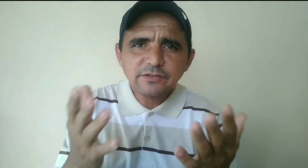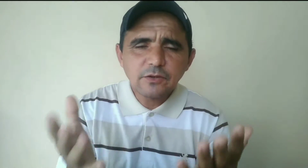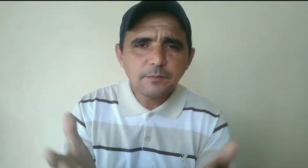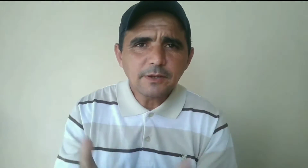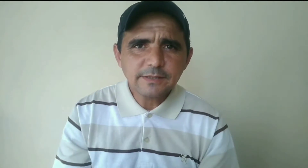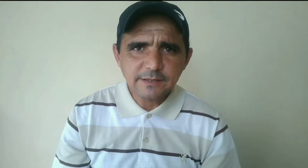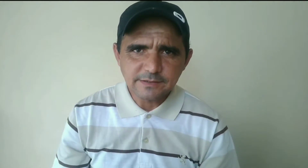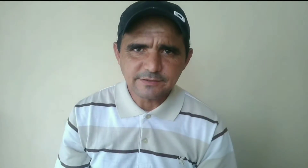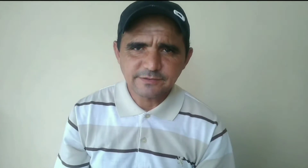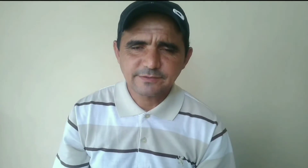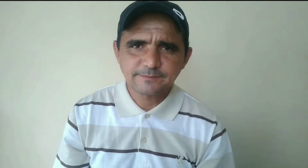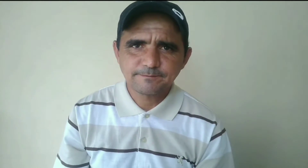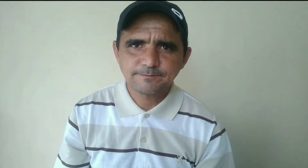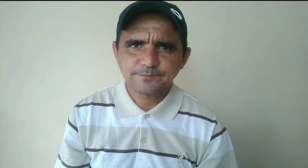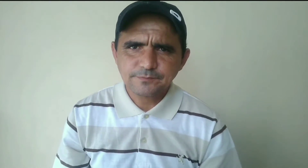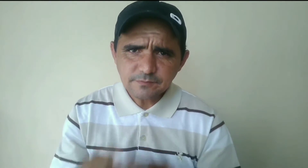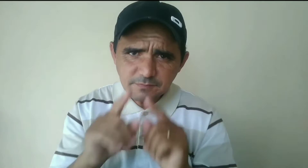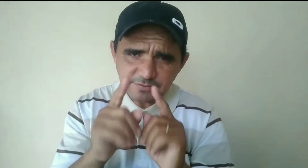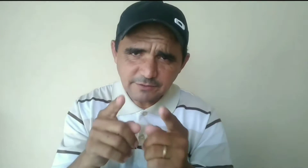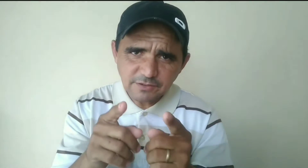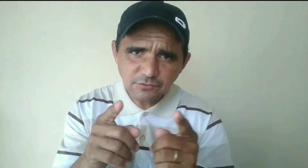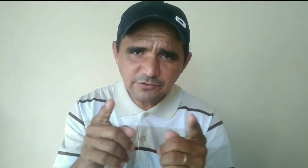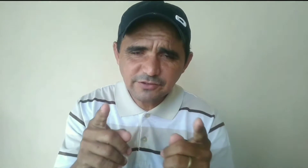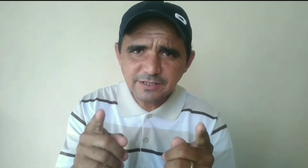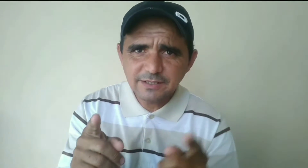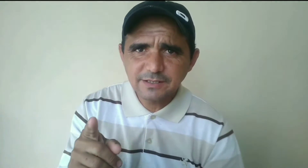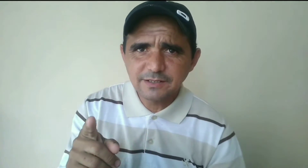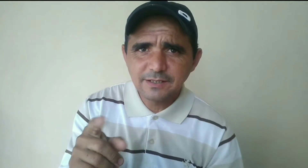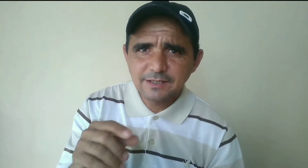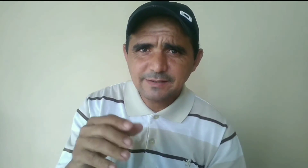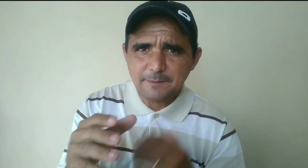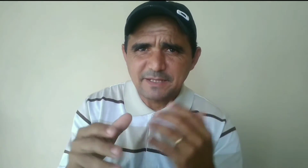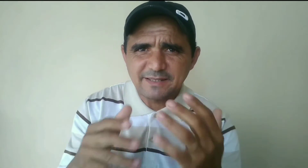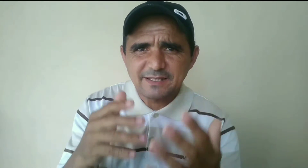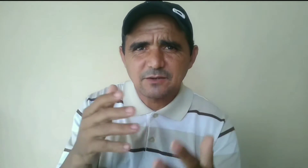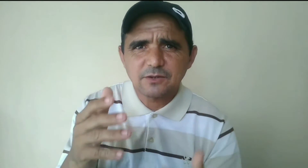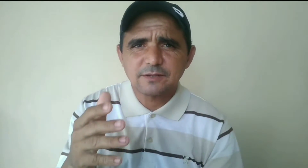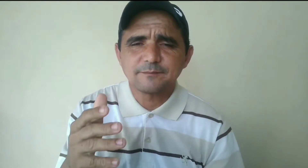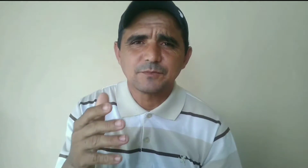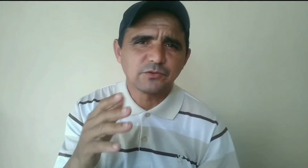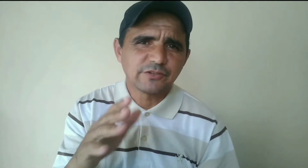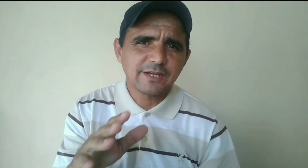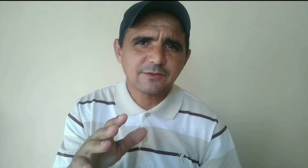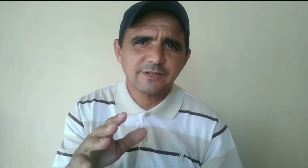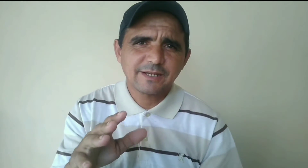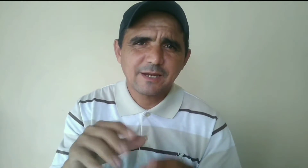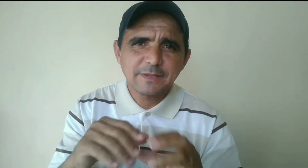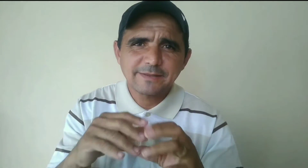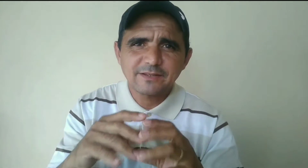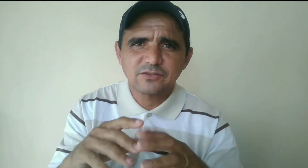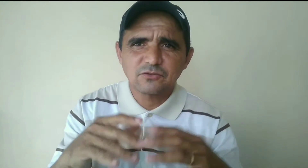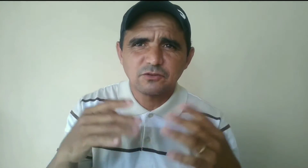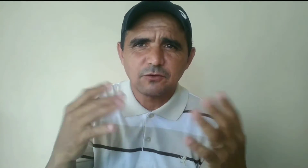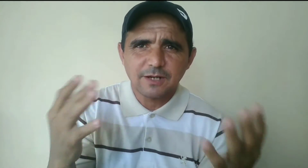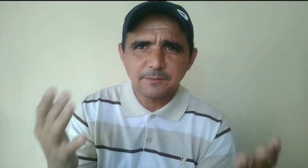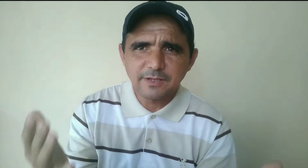são importantes. Mas talvez você aí que está aprendendo agora do zero, né? Quer aumentar assim o seu